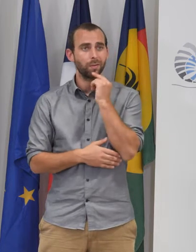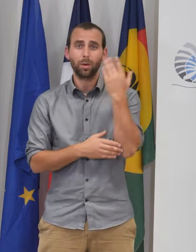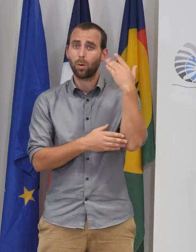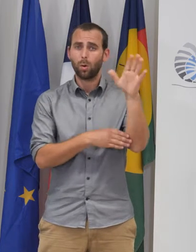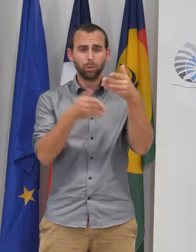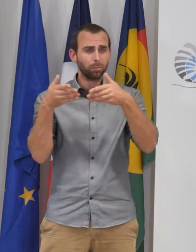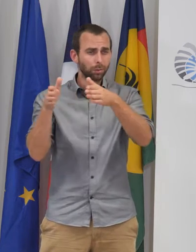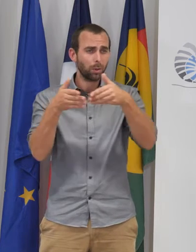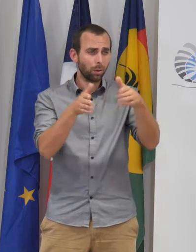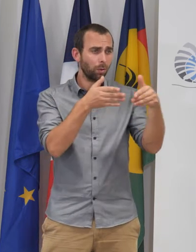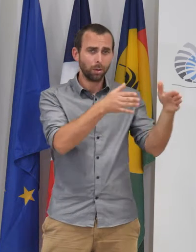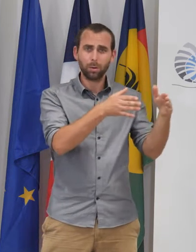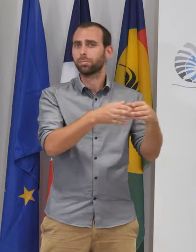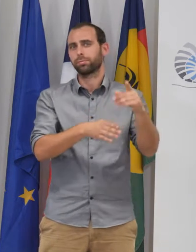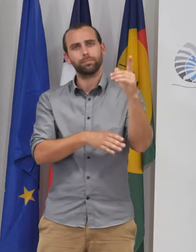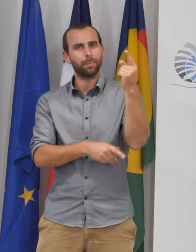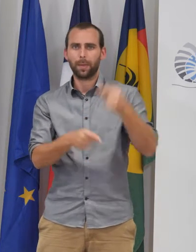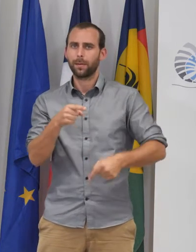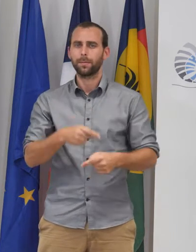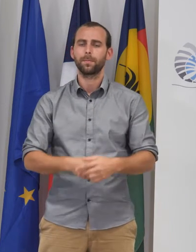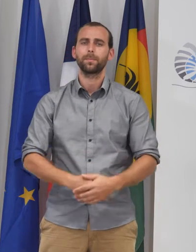rayons doit être interdit.